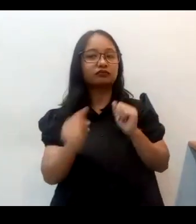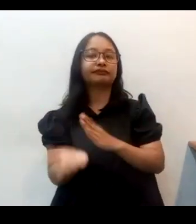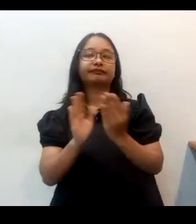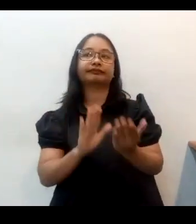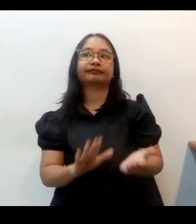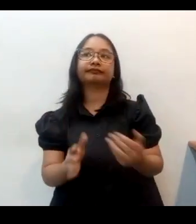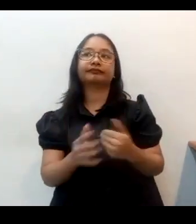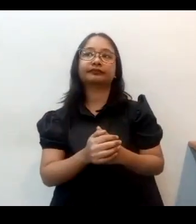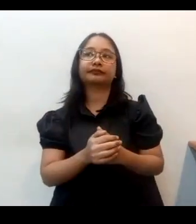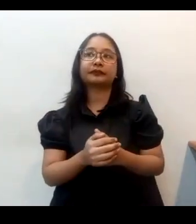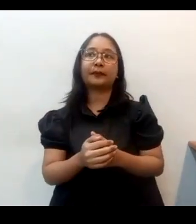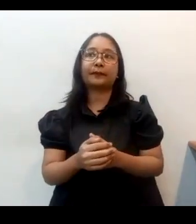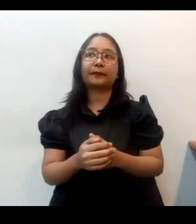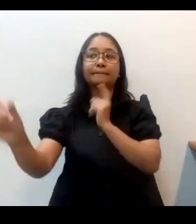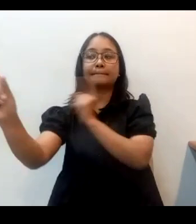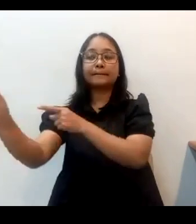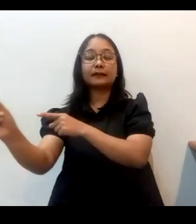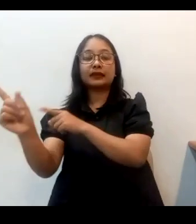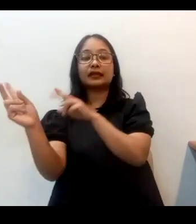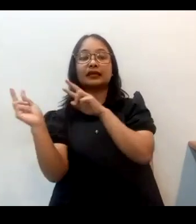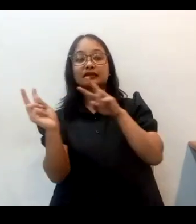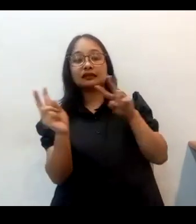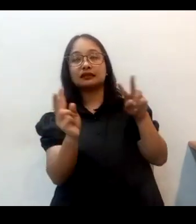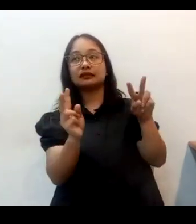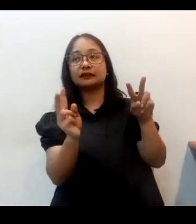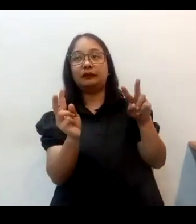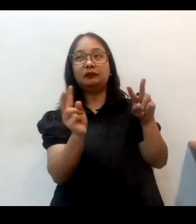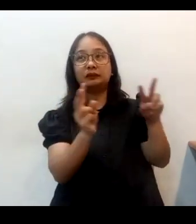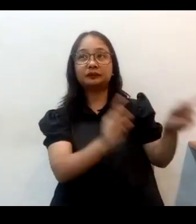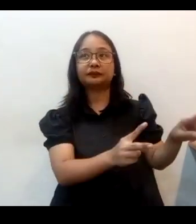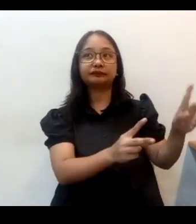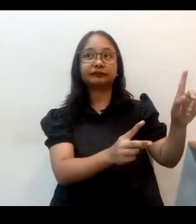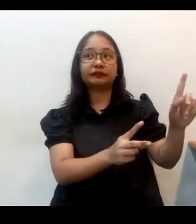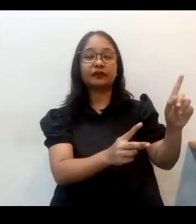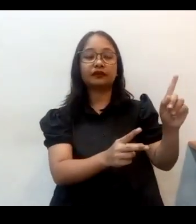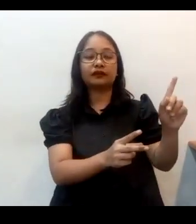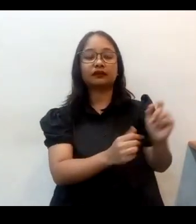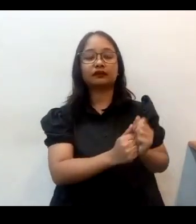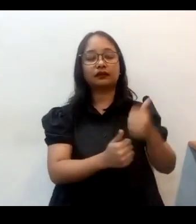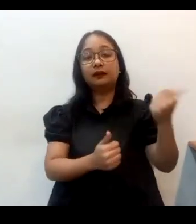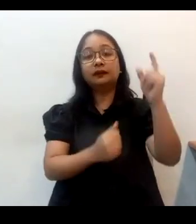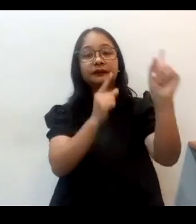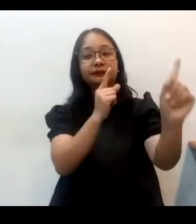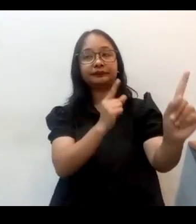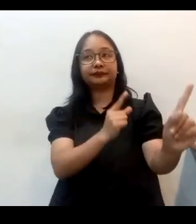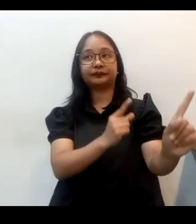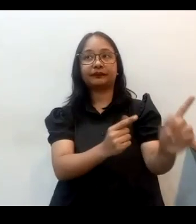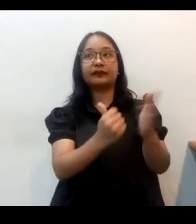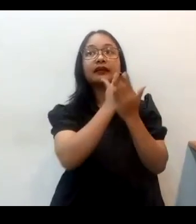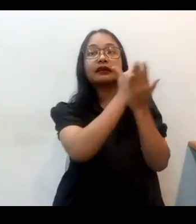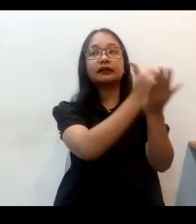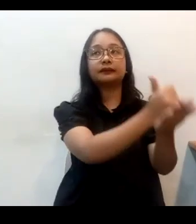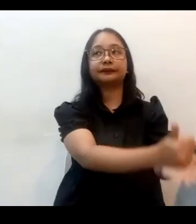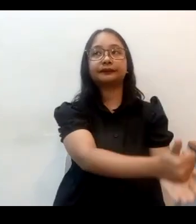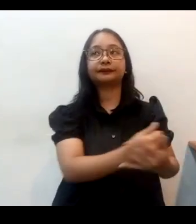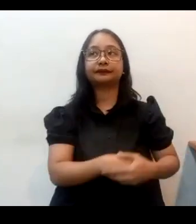saving this man. At naranasan at nakita niya lamang din po na yung lalaki na ito kung paano niya iligtas yung lalaking yun. And he says, oh, this